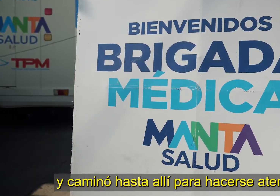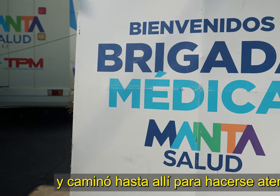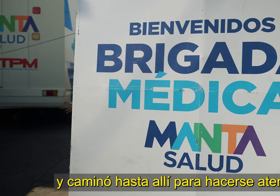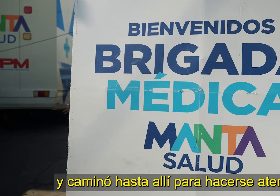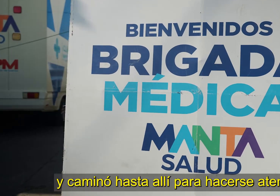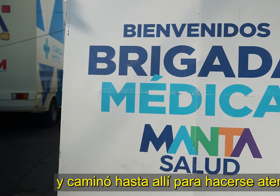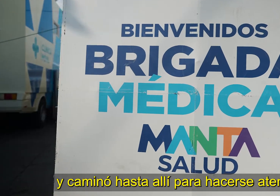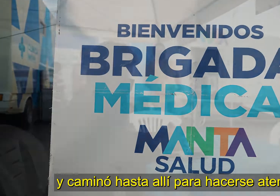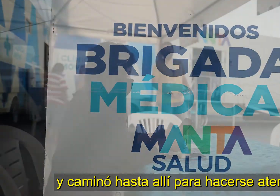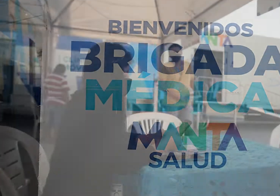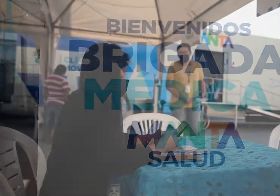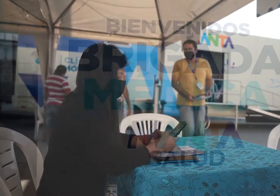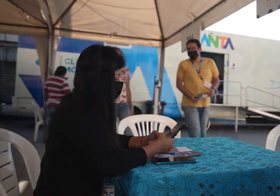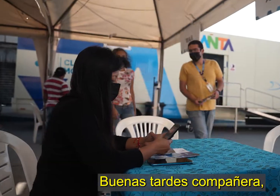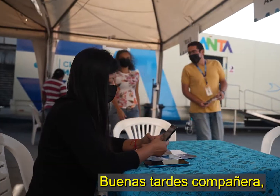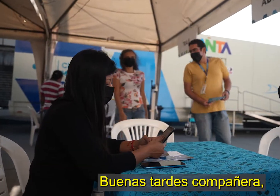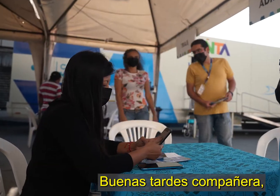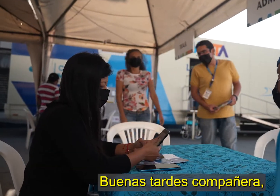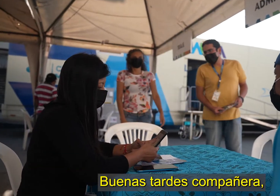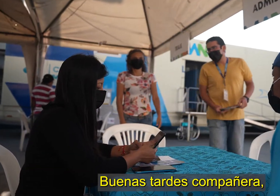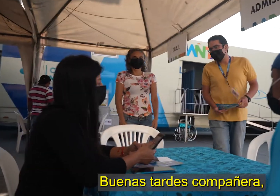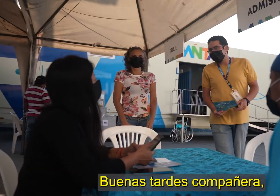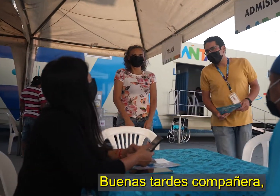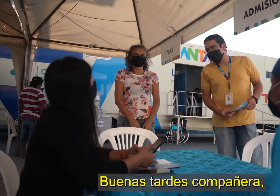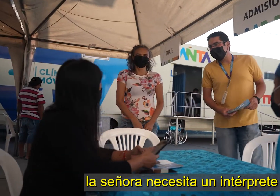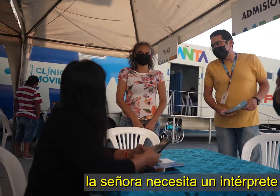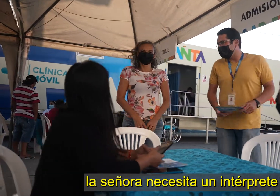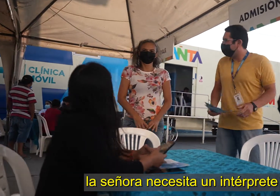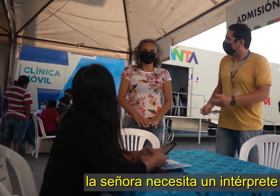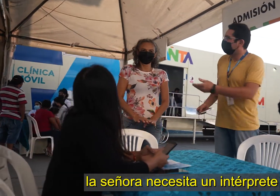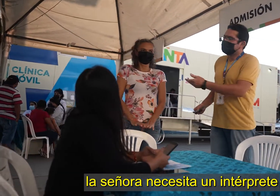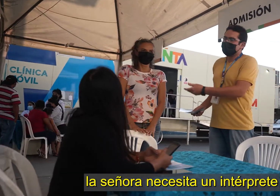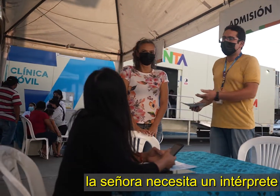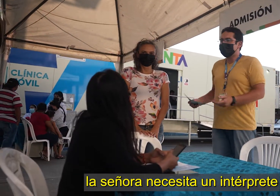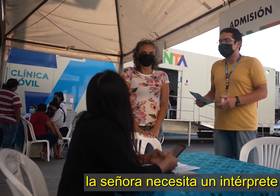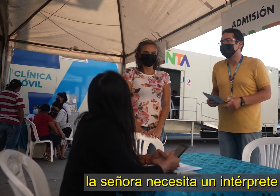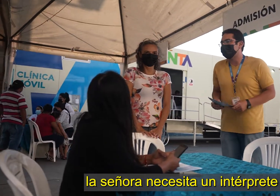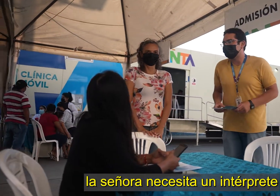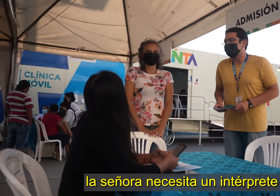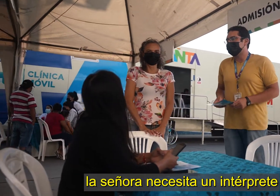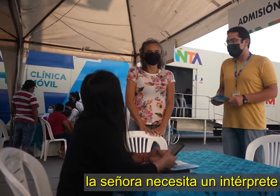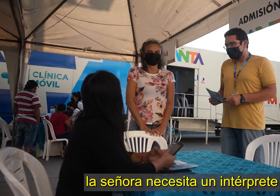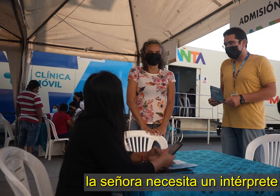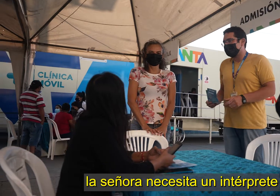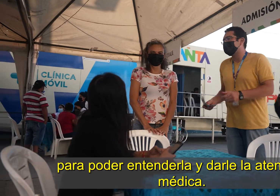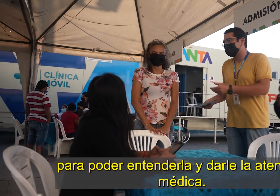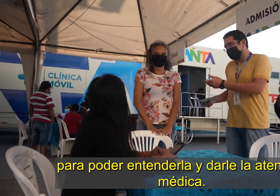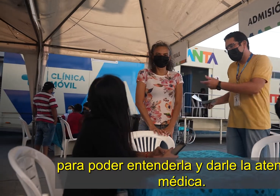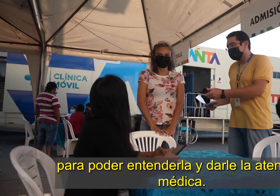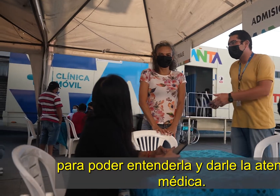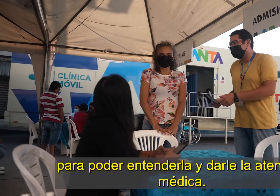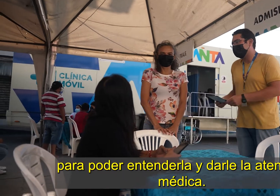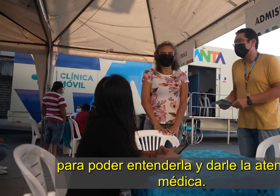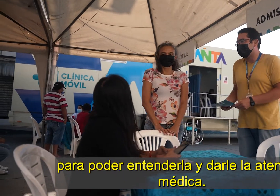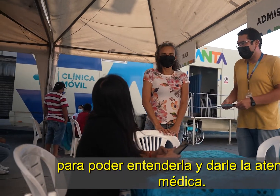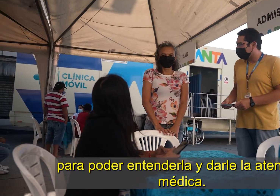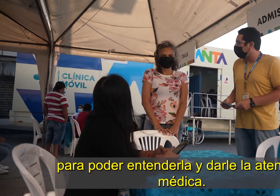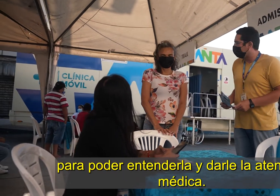hacerse atender. Buenas tardes, compañera. Hola, compañera. La señora necesita un intérprete para poder entenderla y darle la